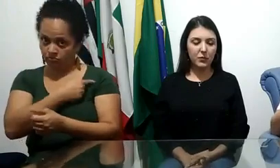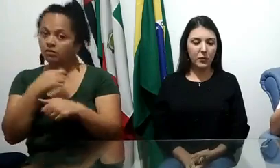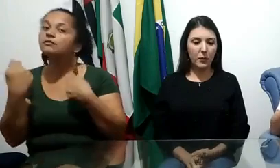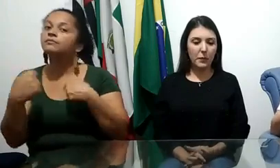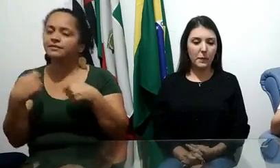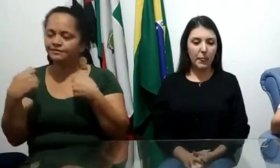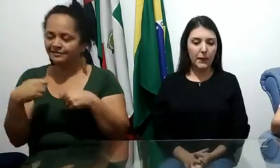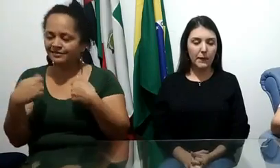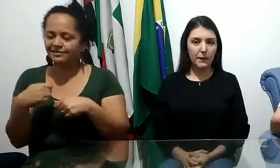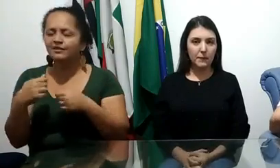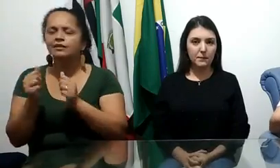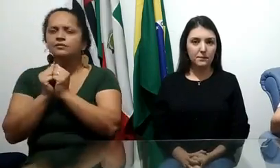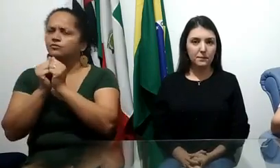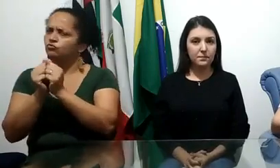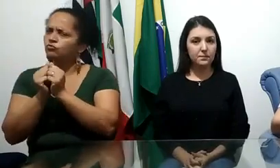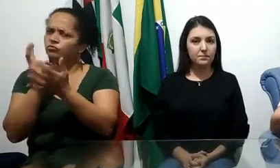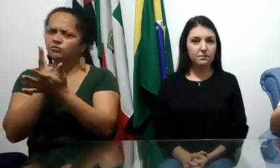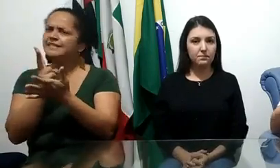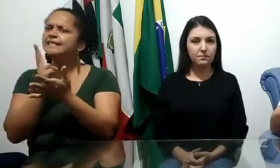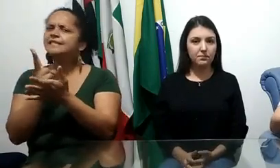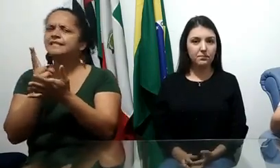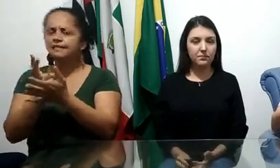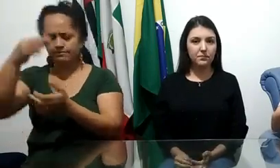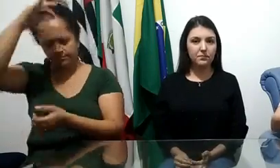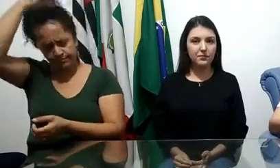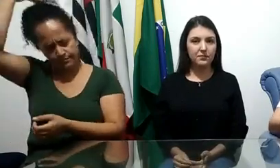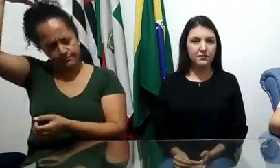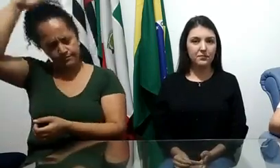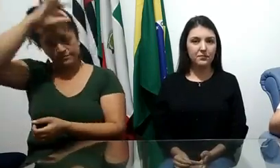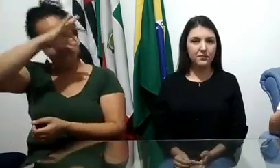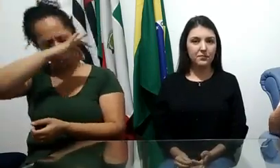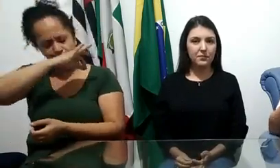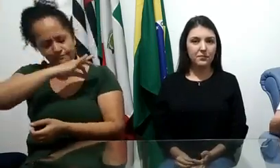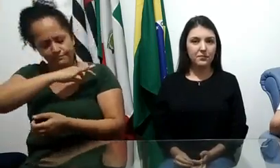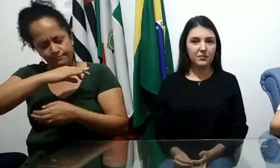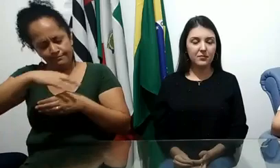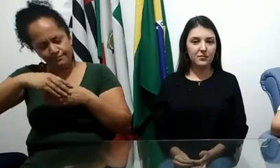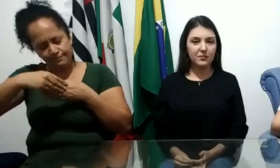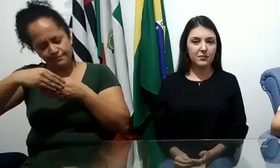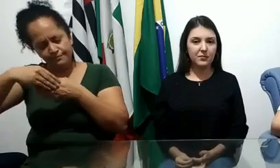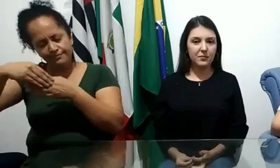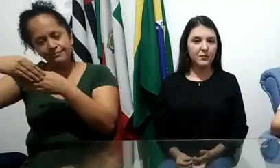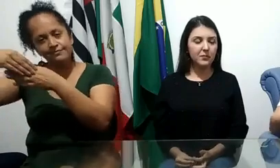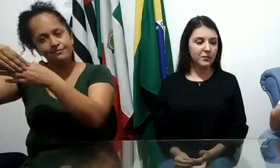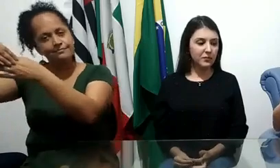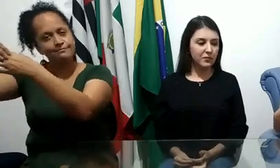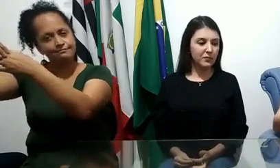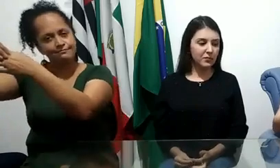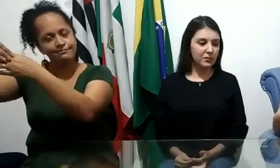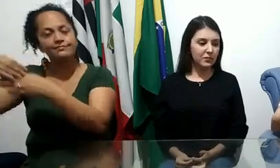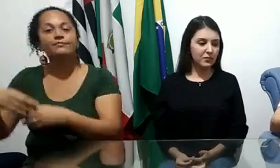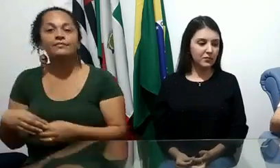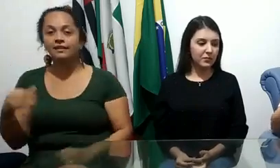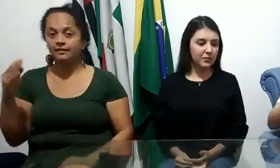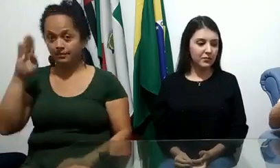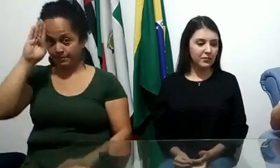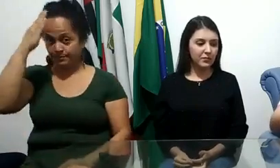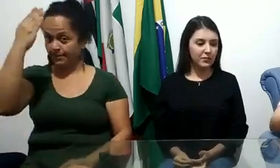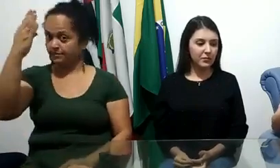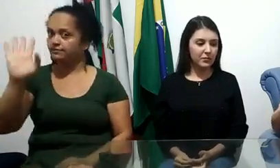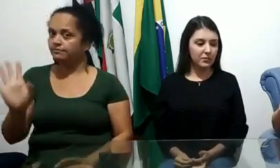Espírito Santo, se relacionar com o Espírito Santo e deixar ele nos conduzir. Isso é o principal. E todos nós